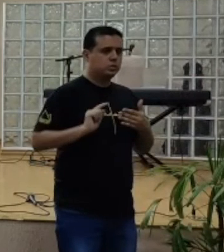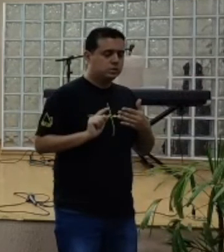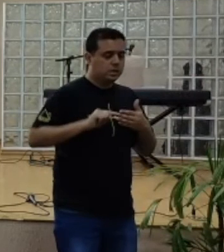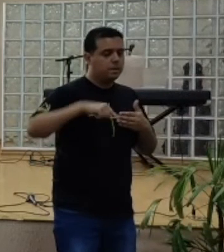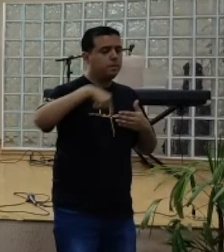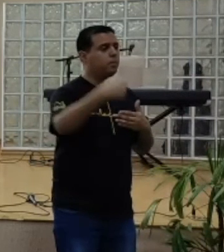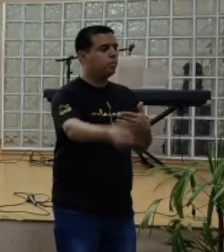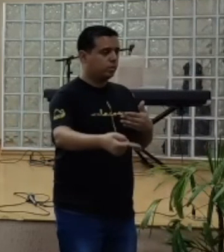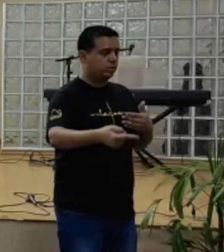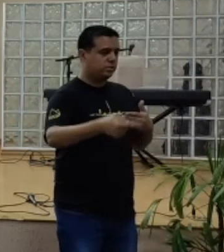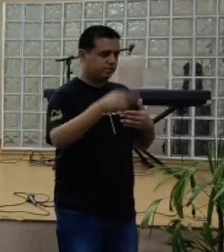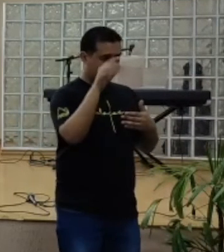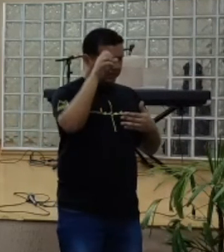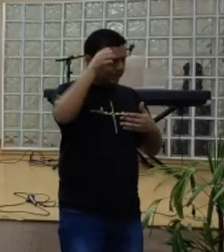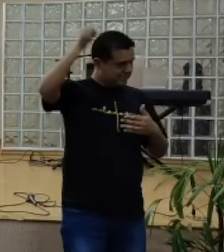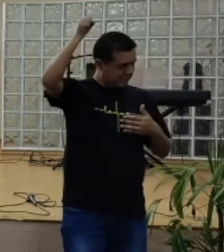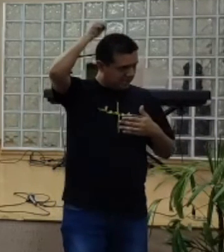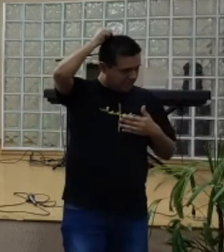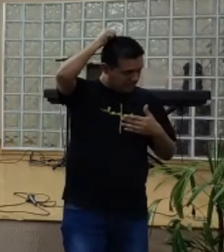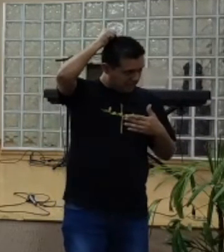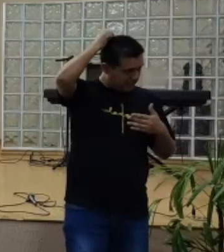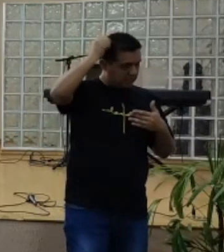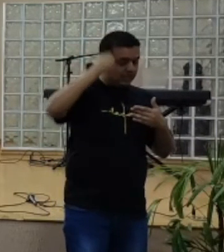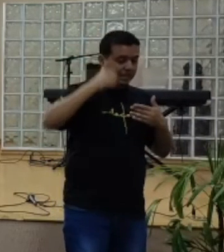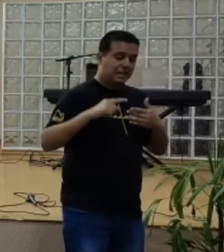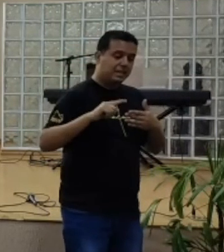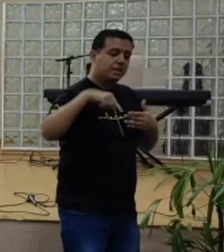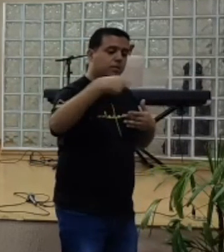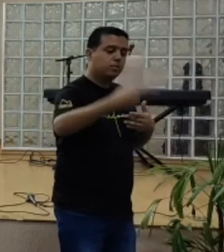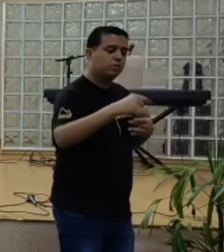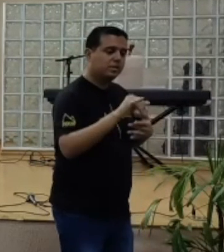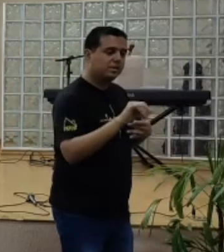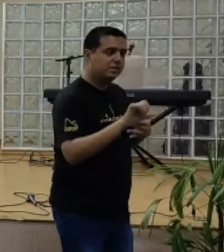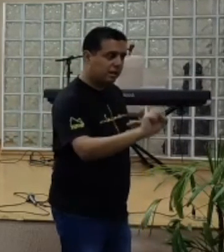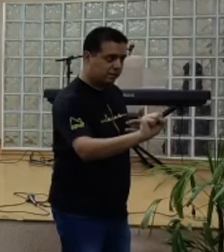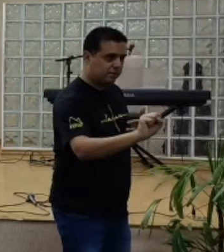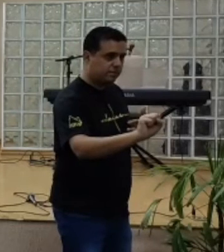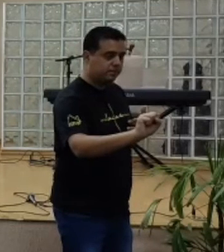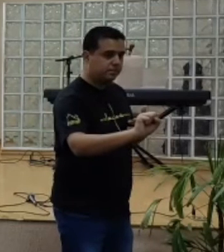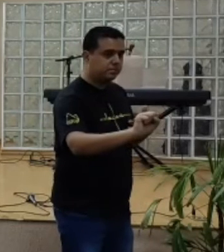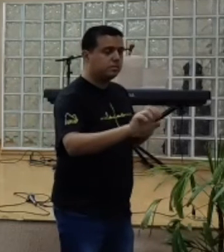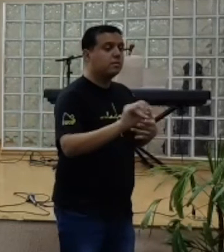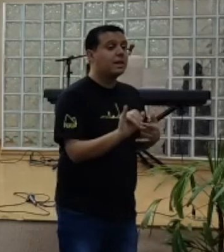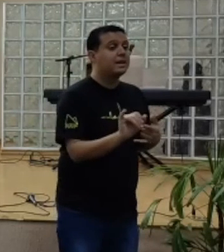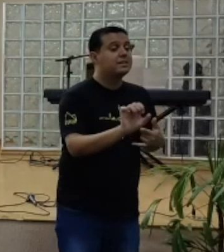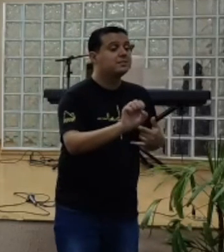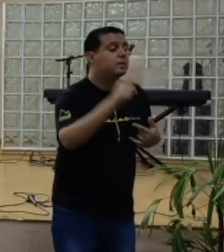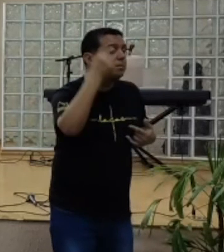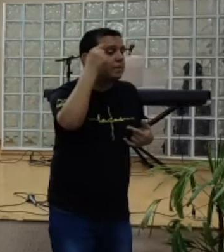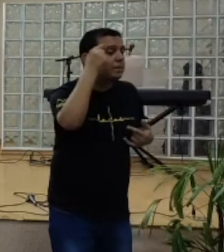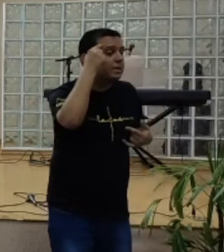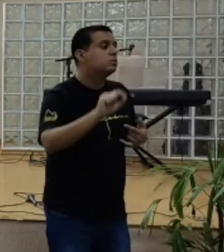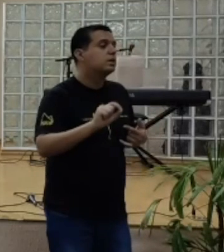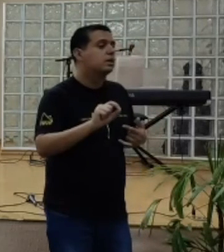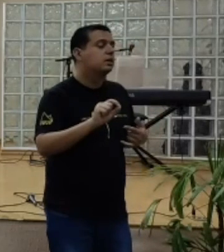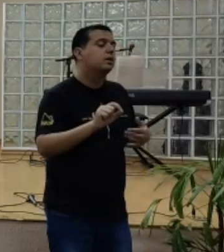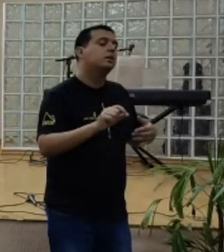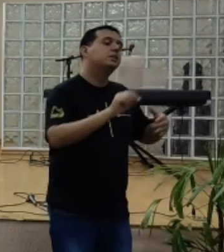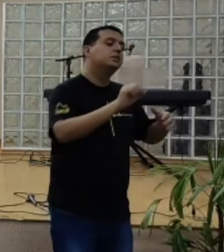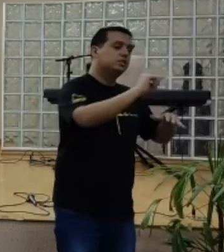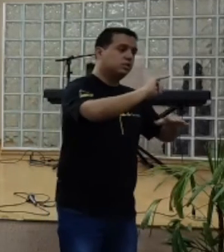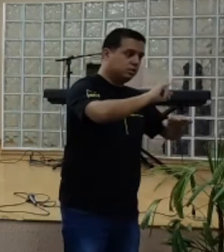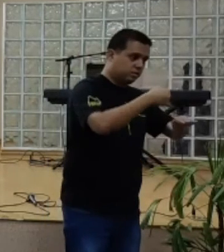Sara. Está na mente de Isaías Jerusalém. Por quê? Porque todos aqueles que